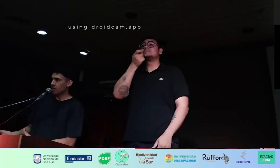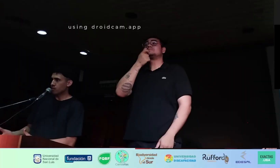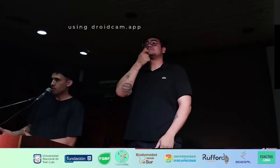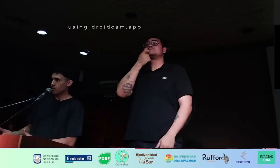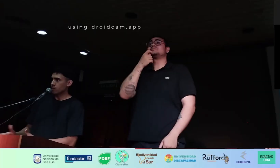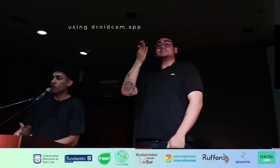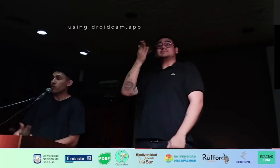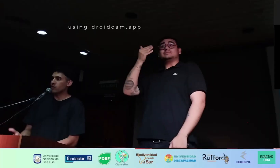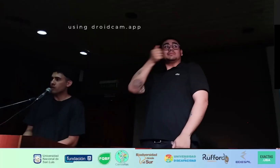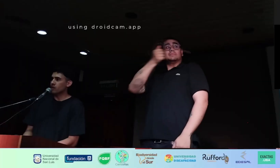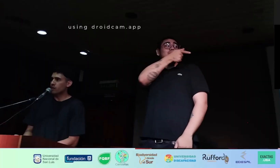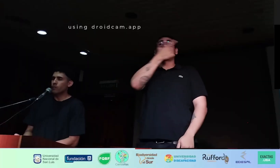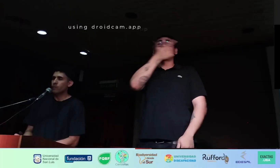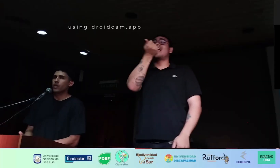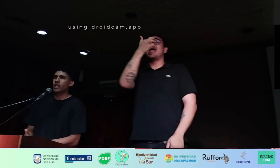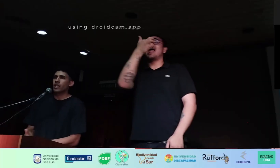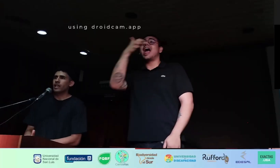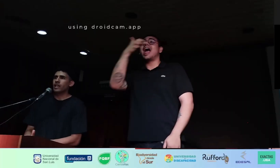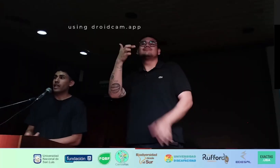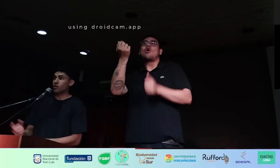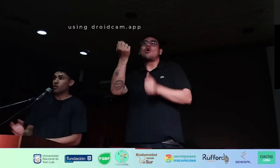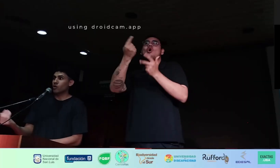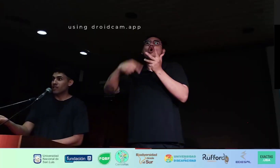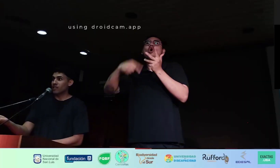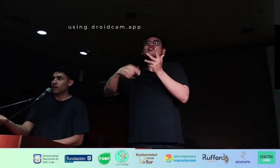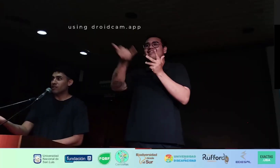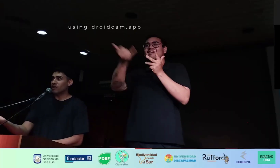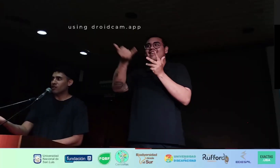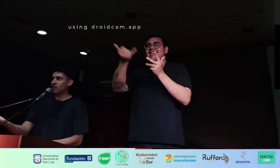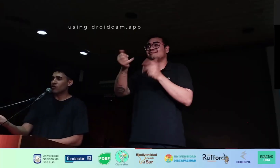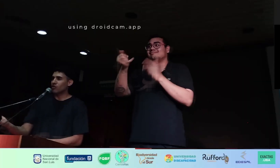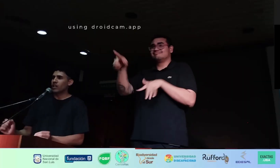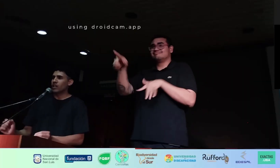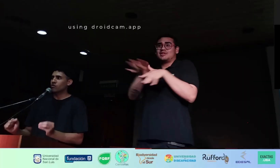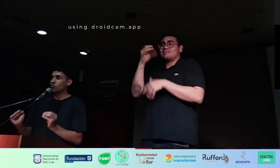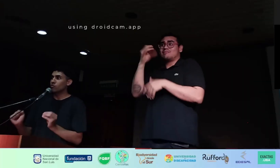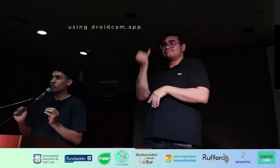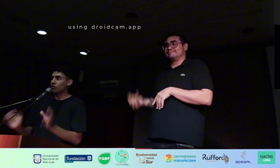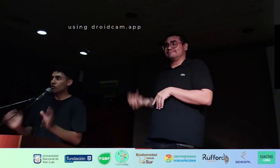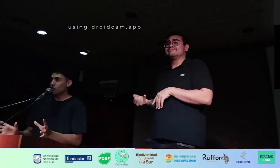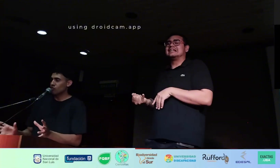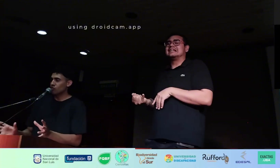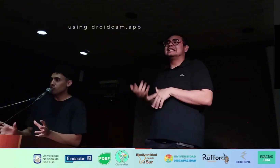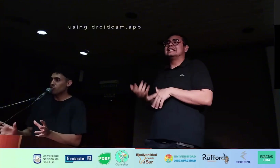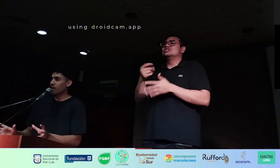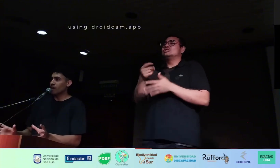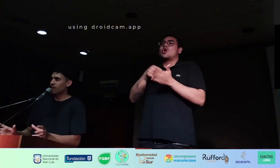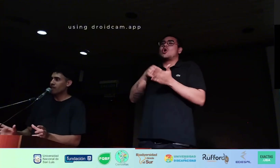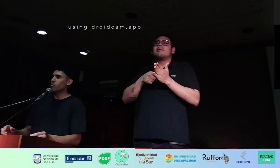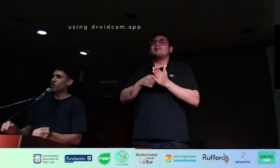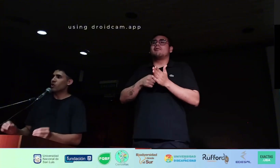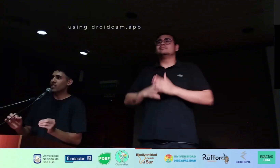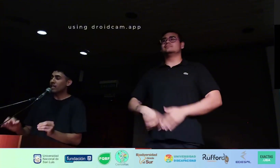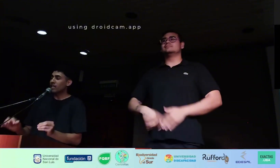existían, o lo que existen, es como ella bien dijo, son muy toscos. ¿Por qué? Porque tenían